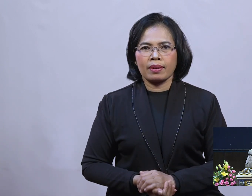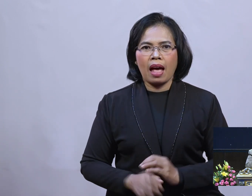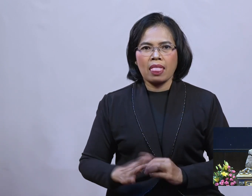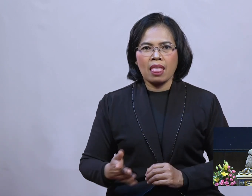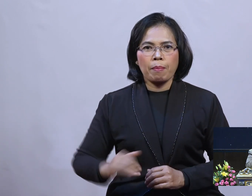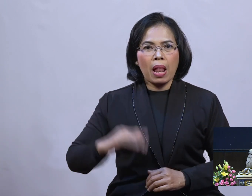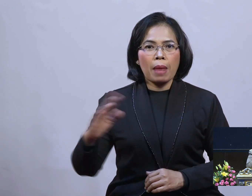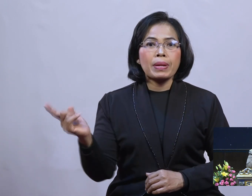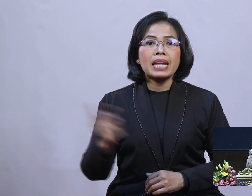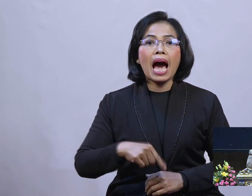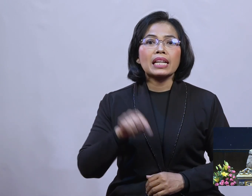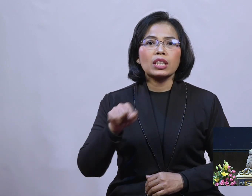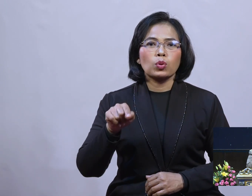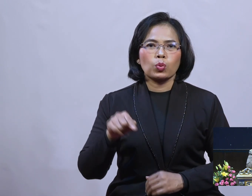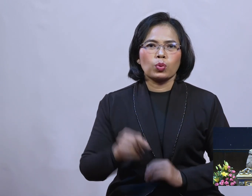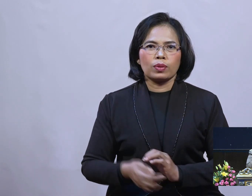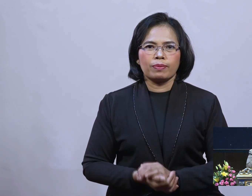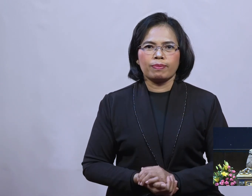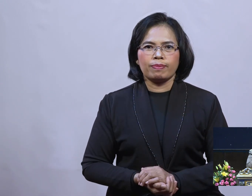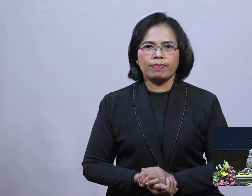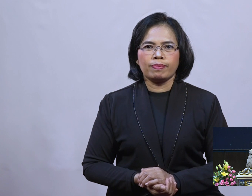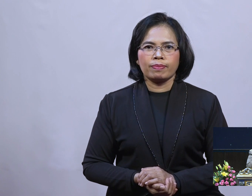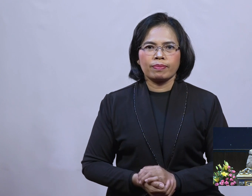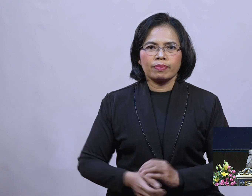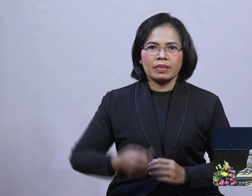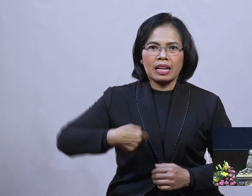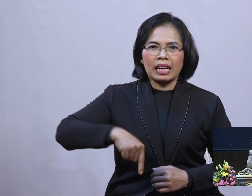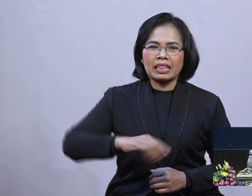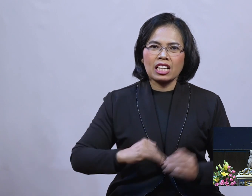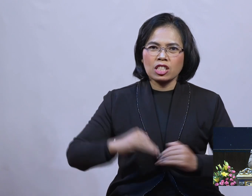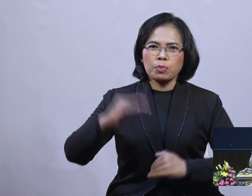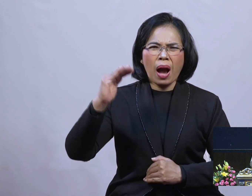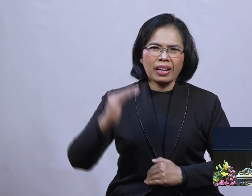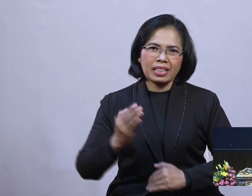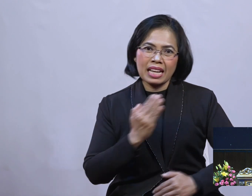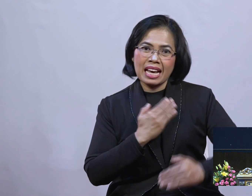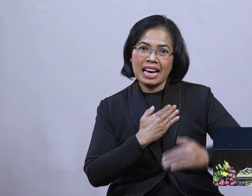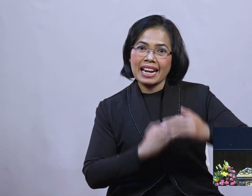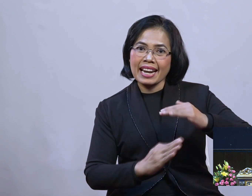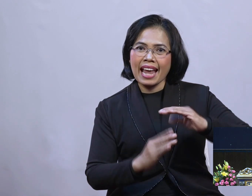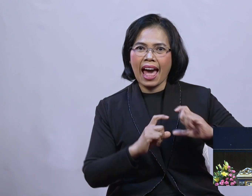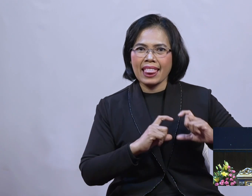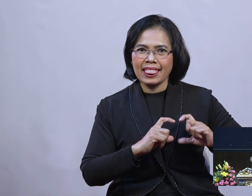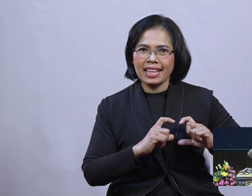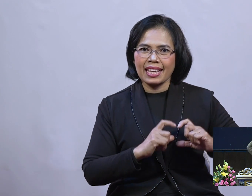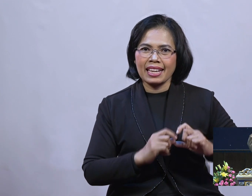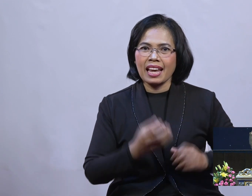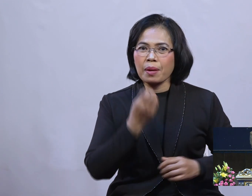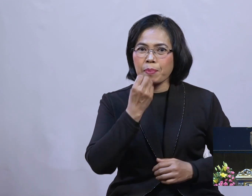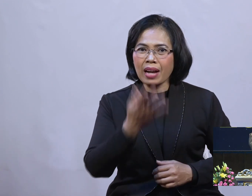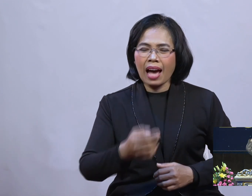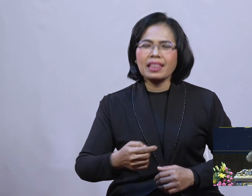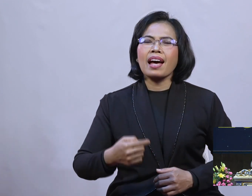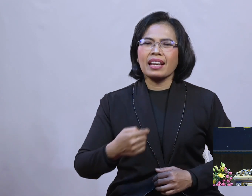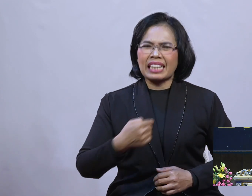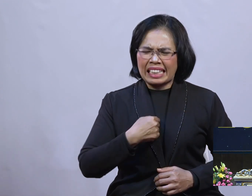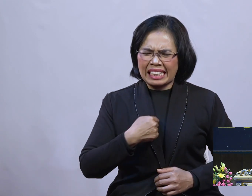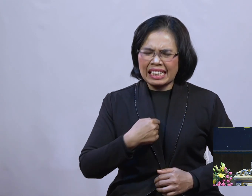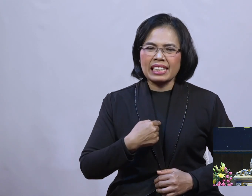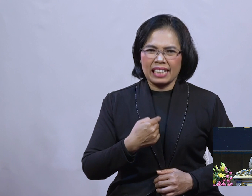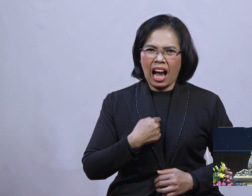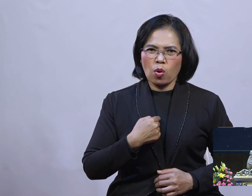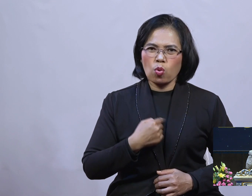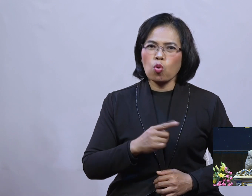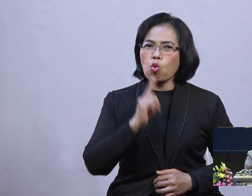Hai tapi lebih dari pada itu Ayo kita semakin rendah hati Hai dan berkata ini aku Tuhan utuslah